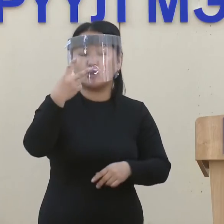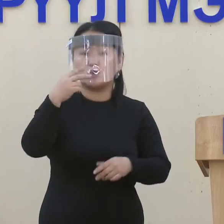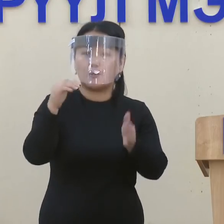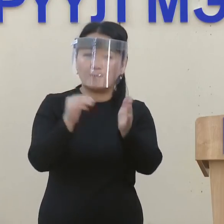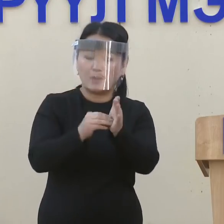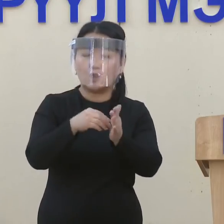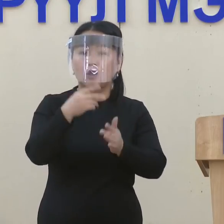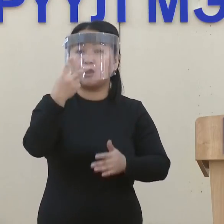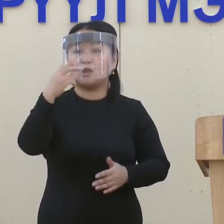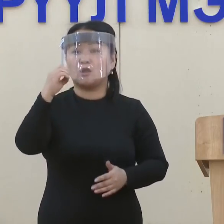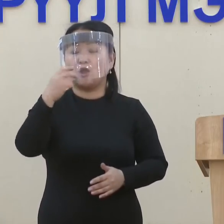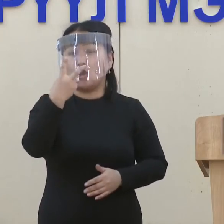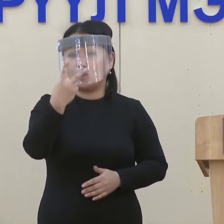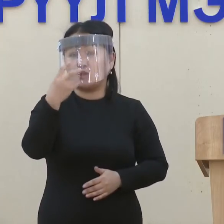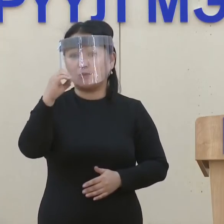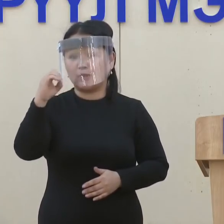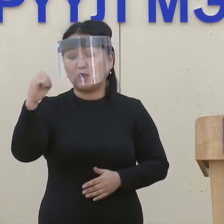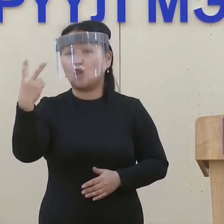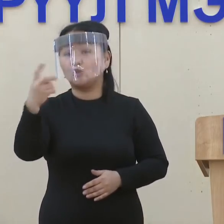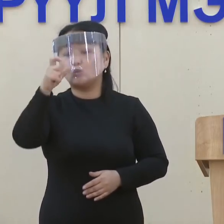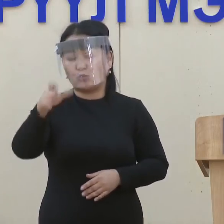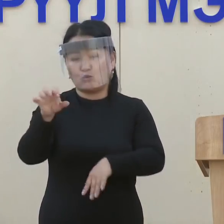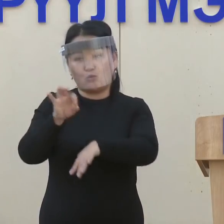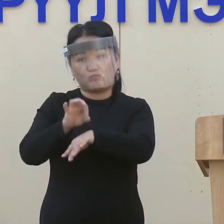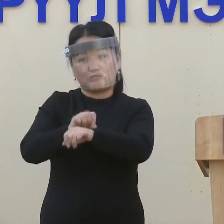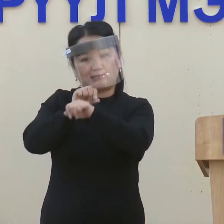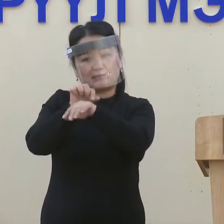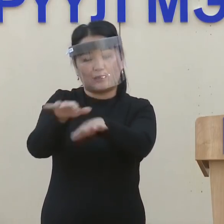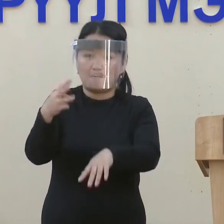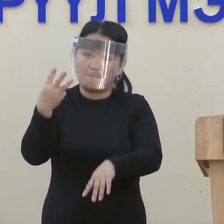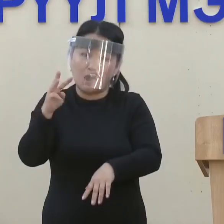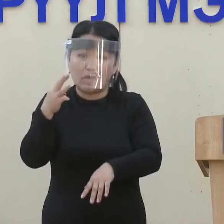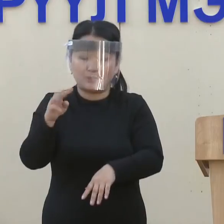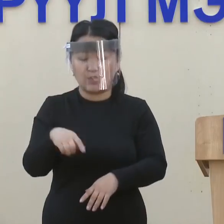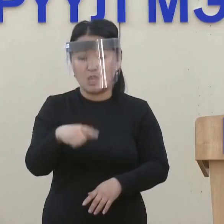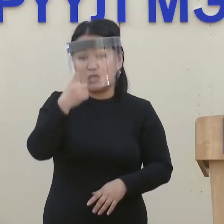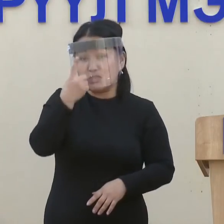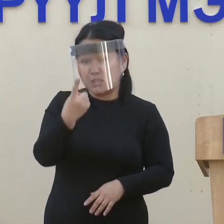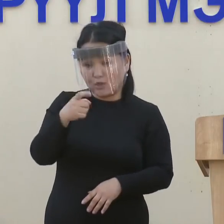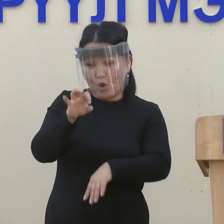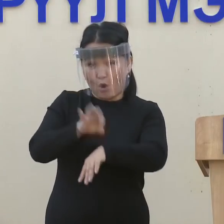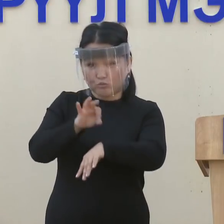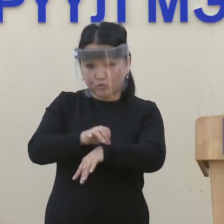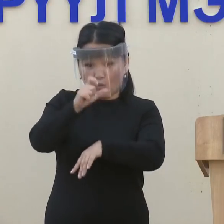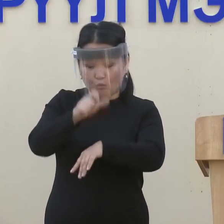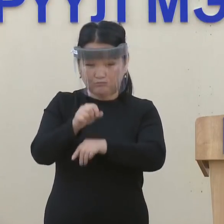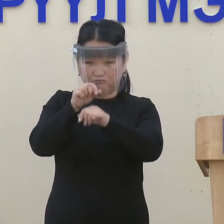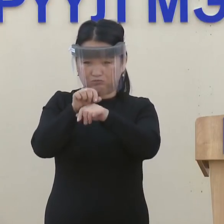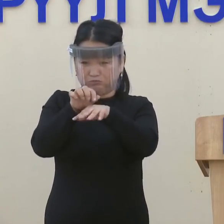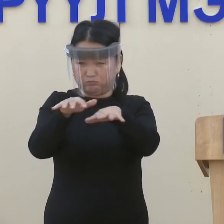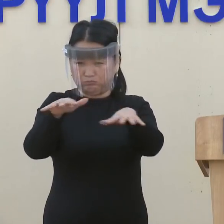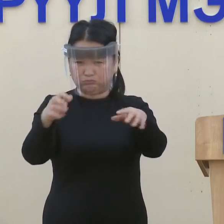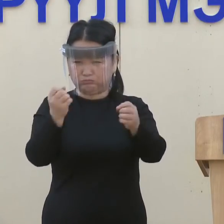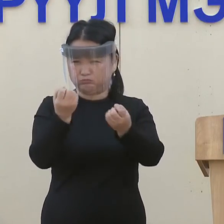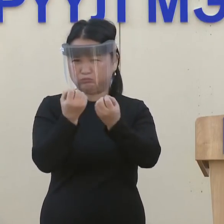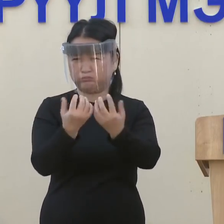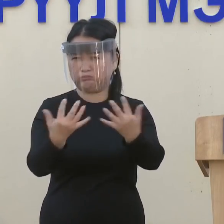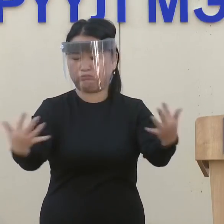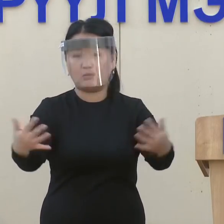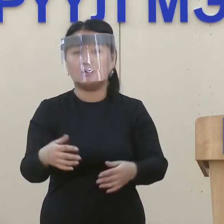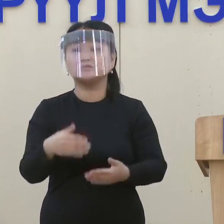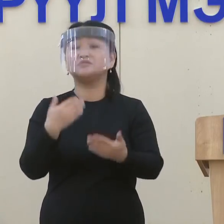тараасан байж магадaltaй гэж ингэж үтсэн байна. Тэгэхээр нэг одоо өвчтөе хүн бол олон хүнд одоо халдвар тарааж болтгийг бас энэ Оросын холбооны